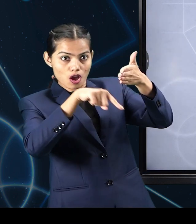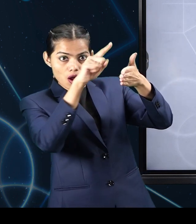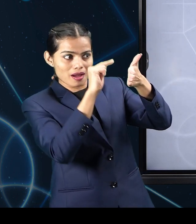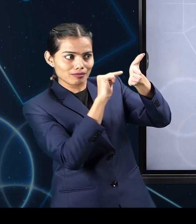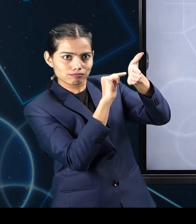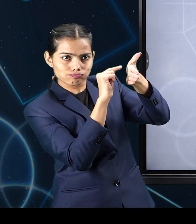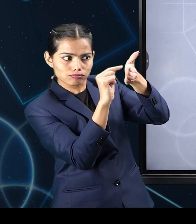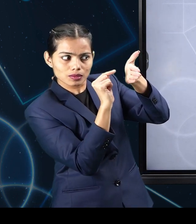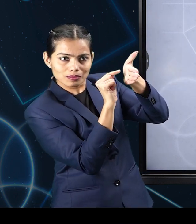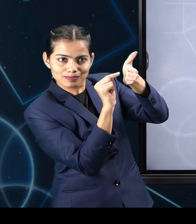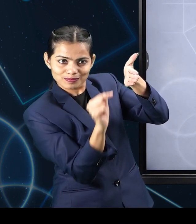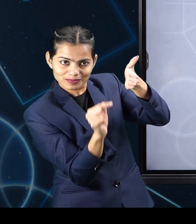వ్యాసార్థం,